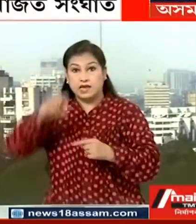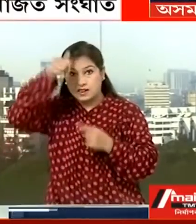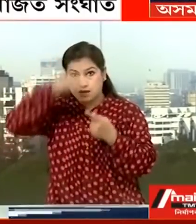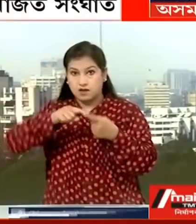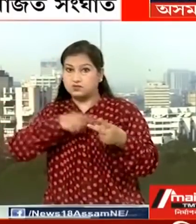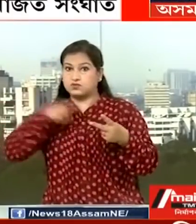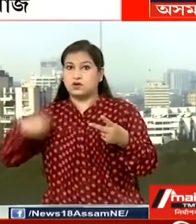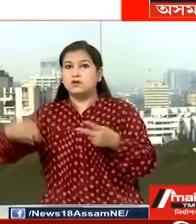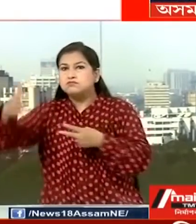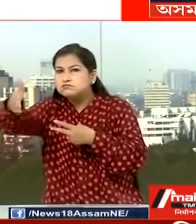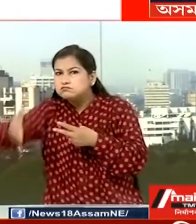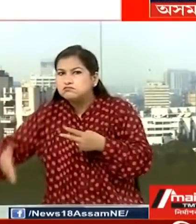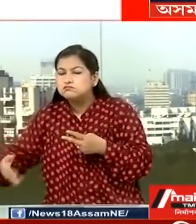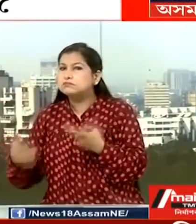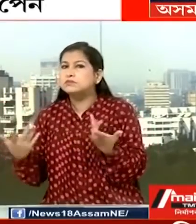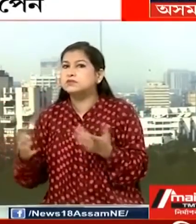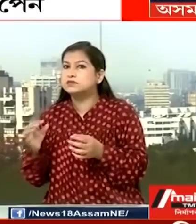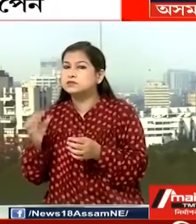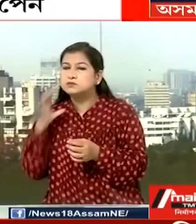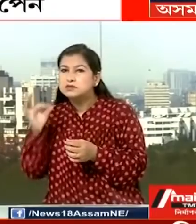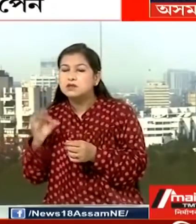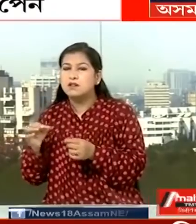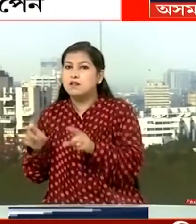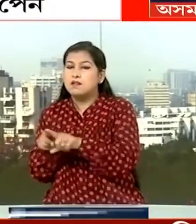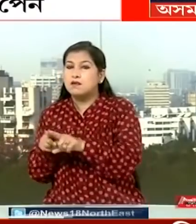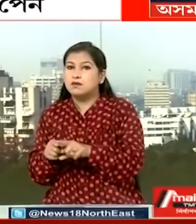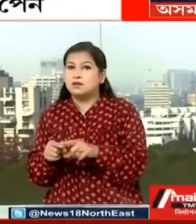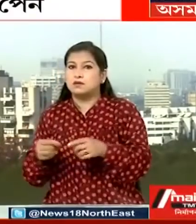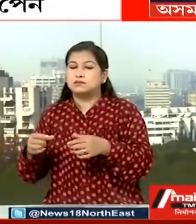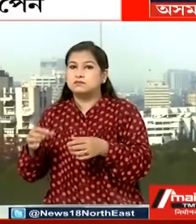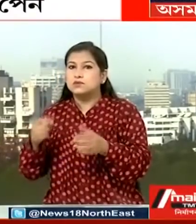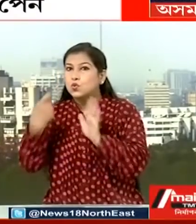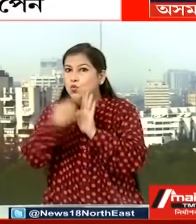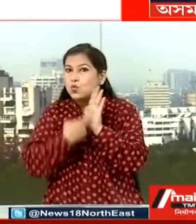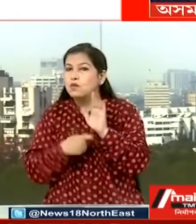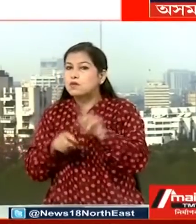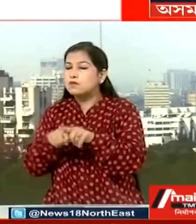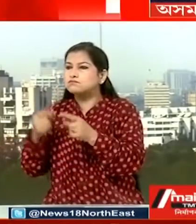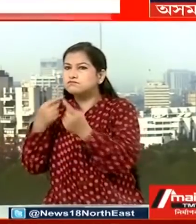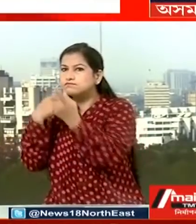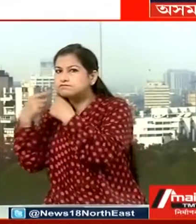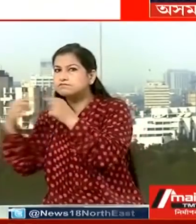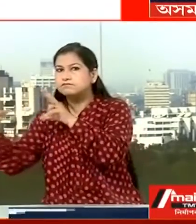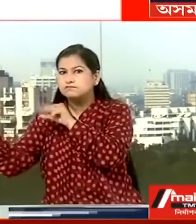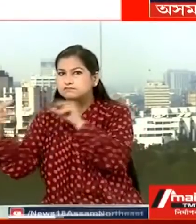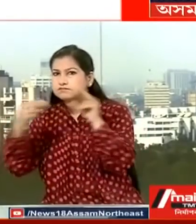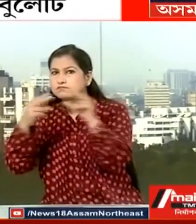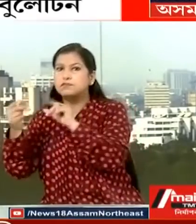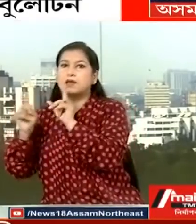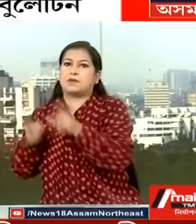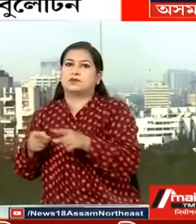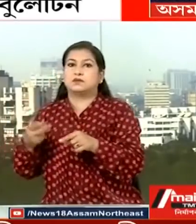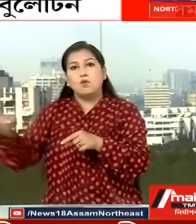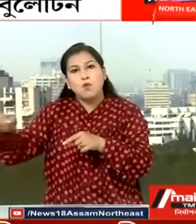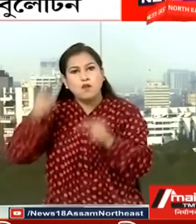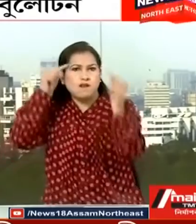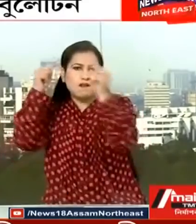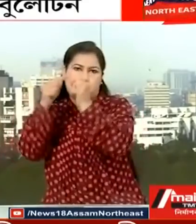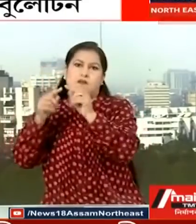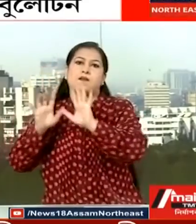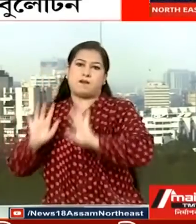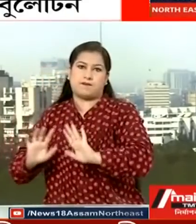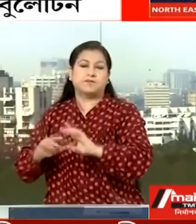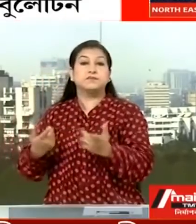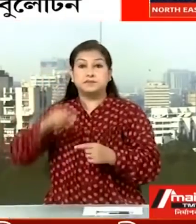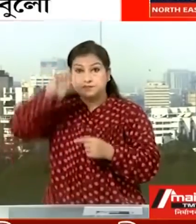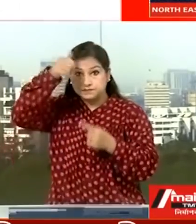चीन सीमा मामलों पर विशेष प्रतिनिधि तंत्र के माध्यम से संवाद और संचार जारी रखना चाहिए। वे इस बात पर भी